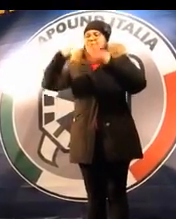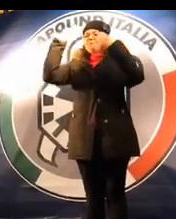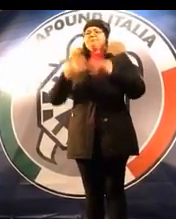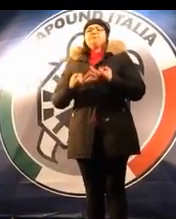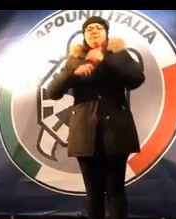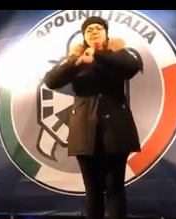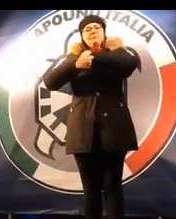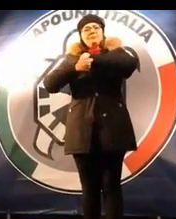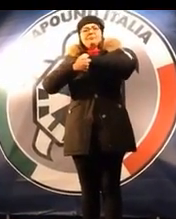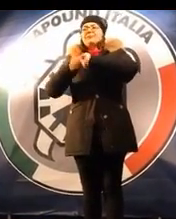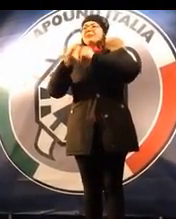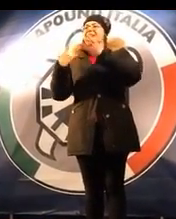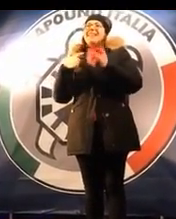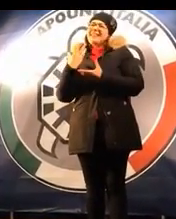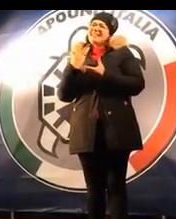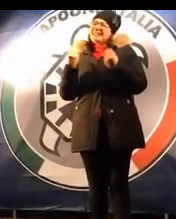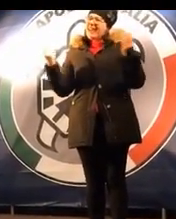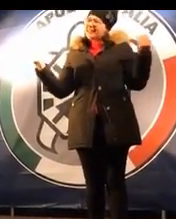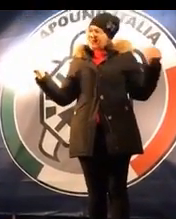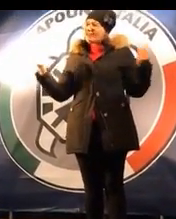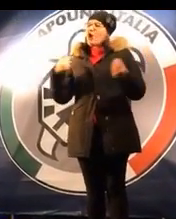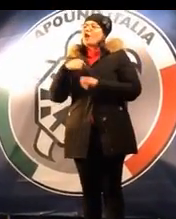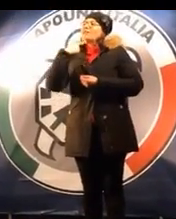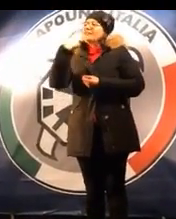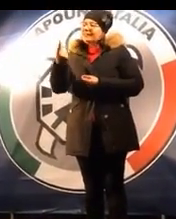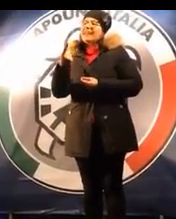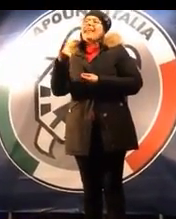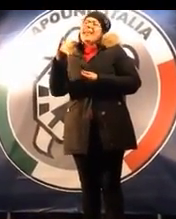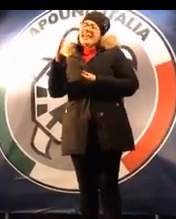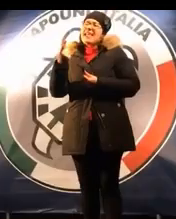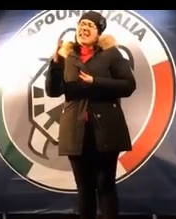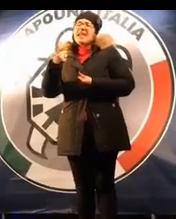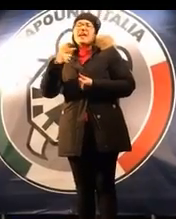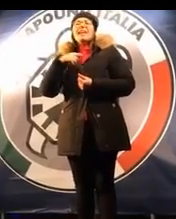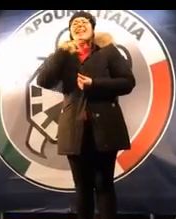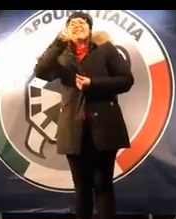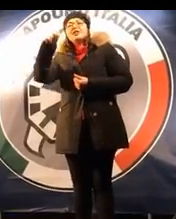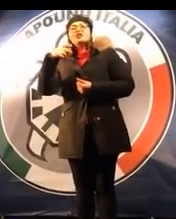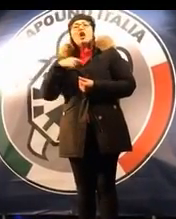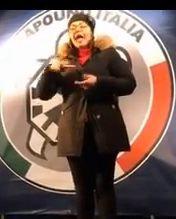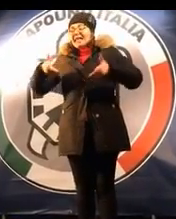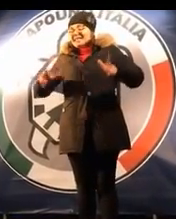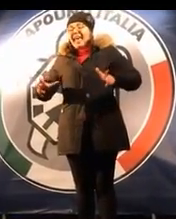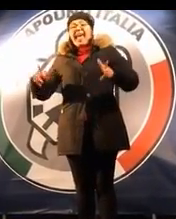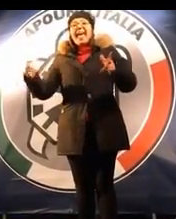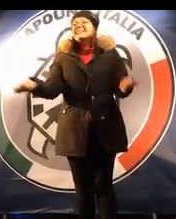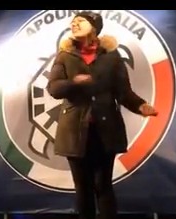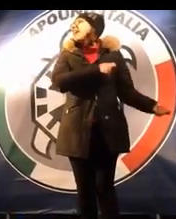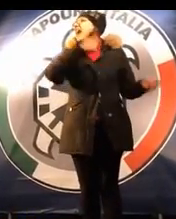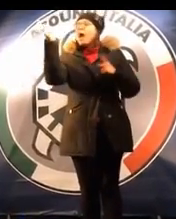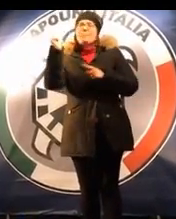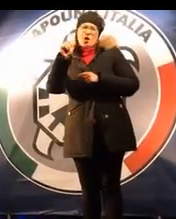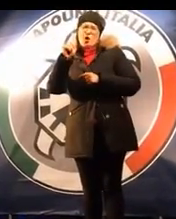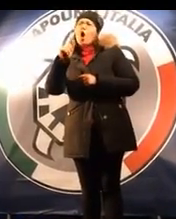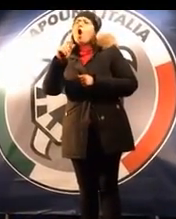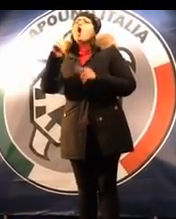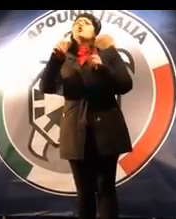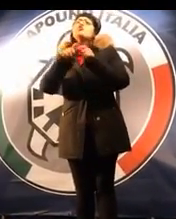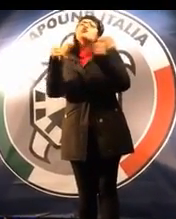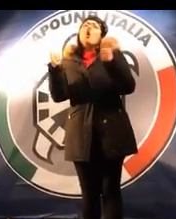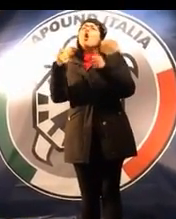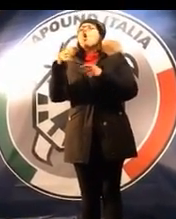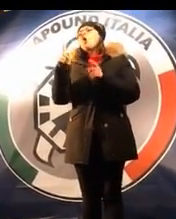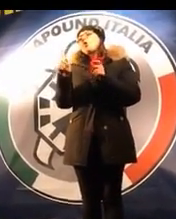paura a tanti, abbiamo parlato di sedie che volano, è chiaro che è una figura retorica, non si preoccupi la signora Boldrini, tanto le sedie non si